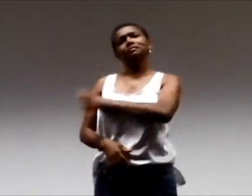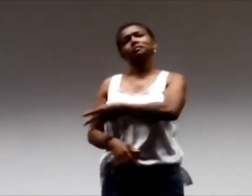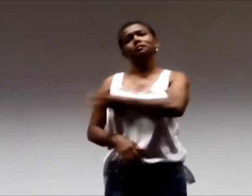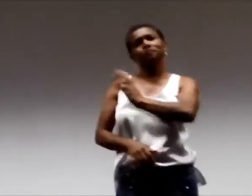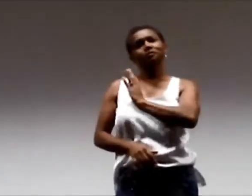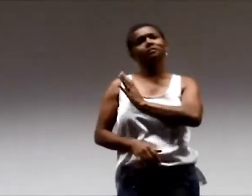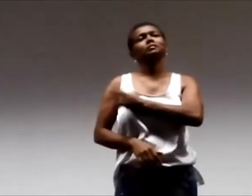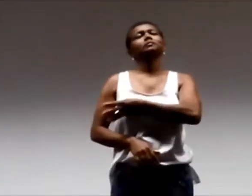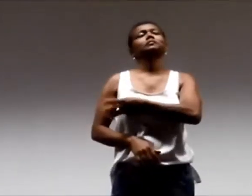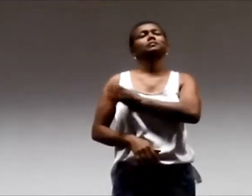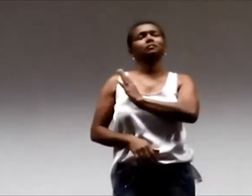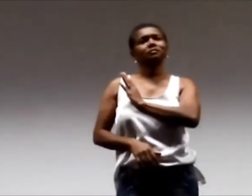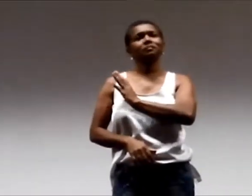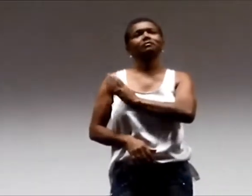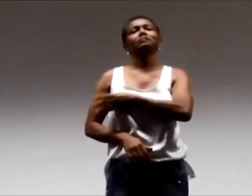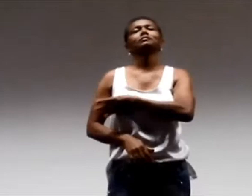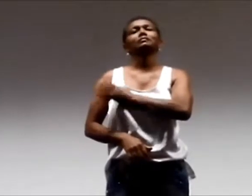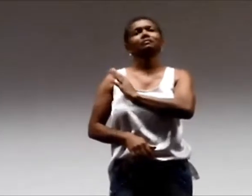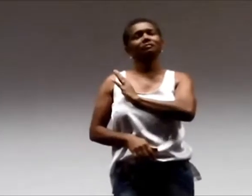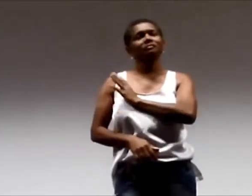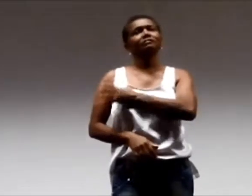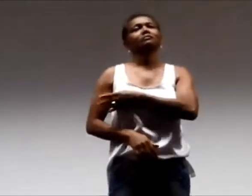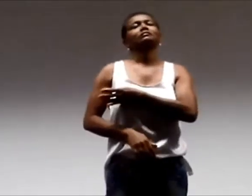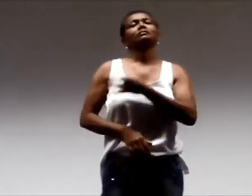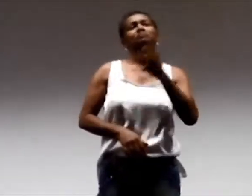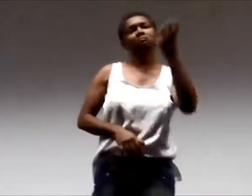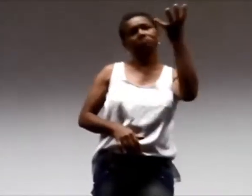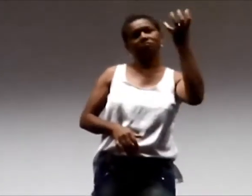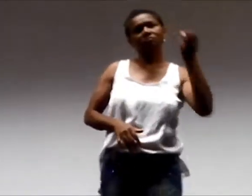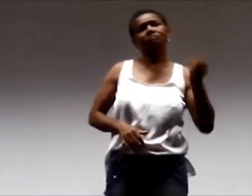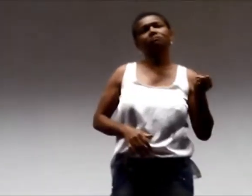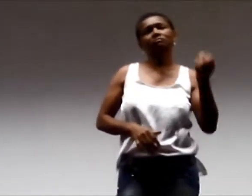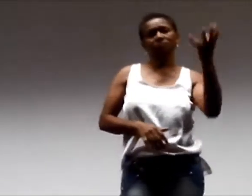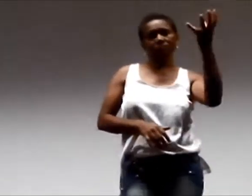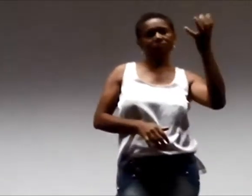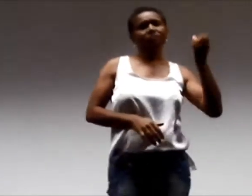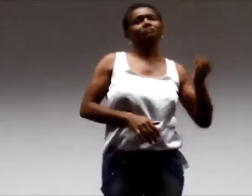O meu coração já estava aposentado,